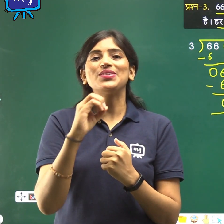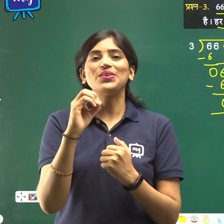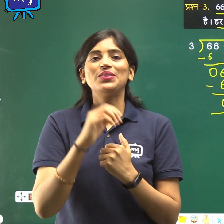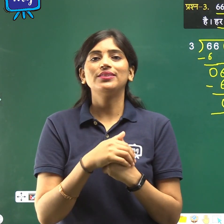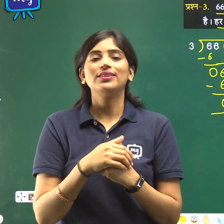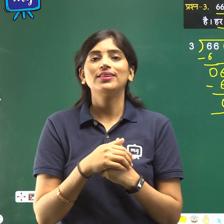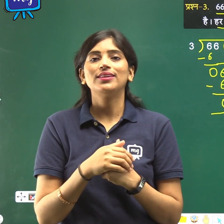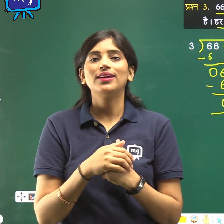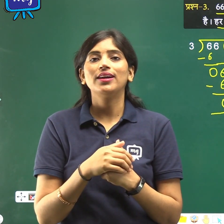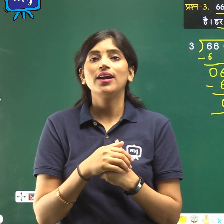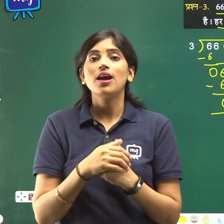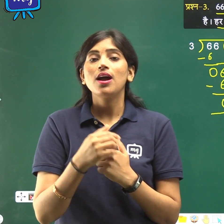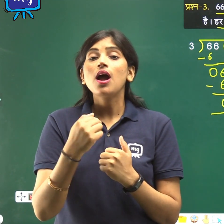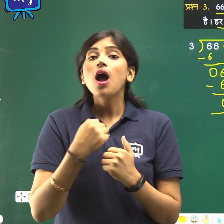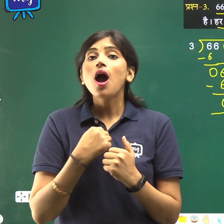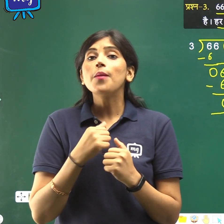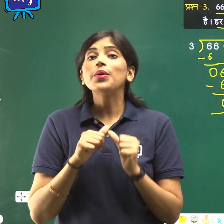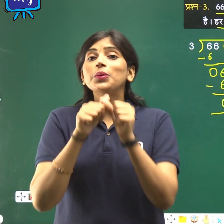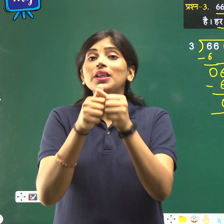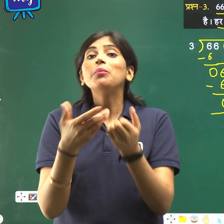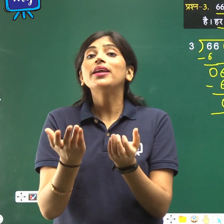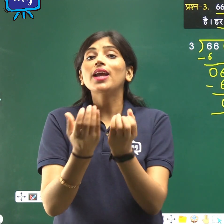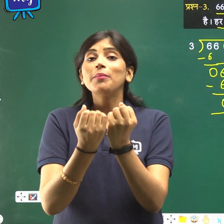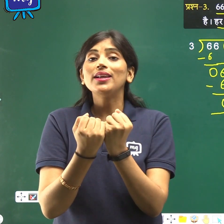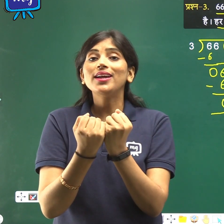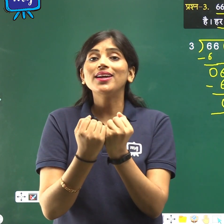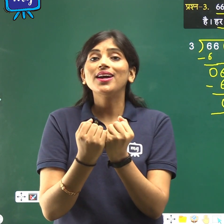0। हमें क्या मिले उत्तर में?